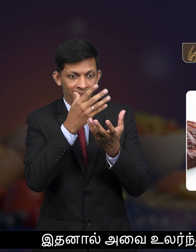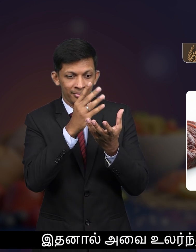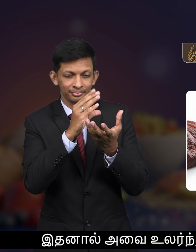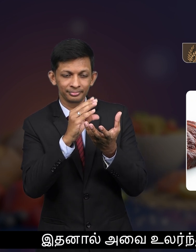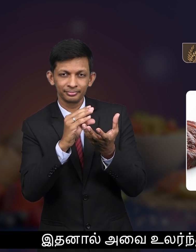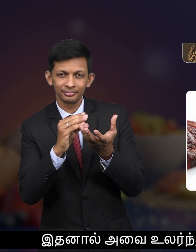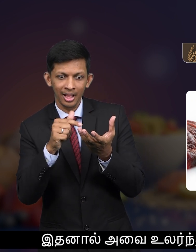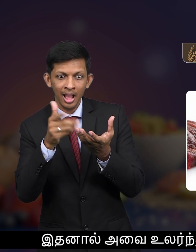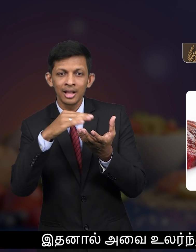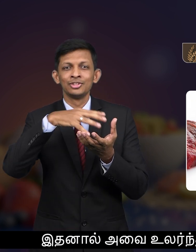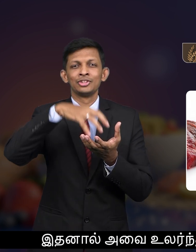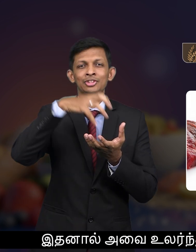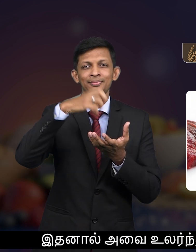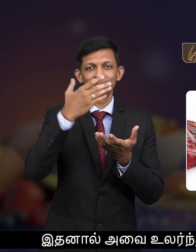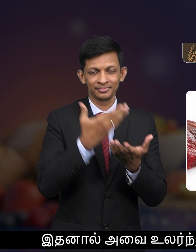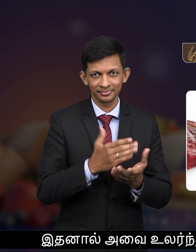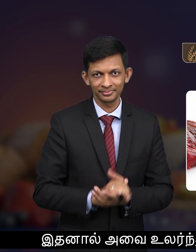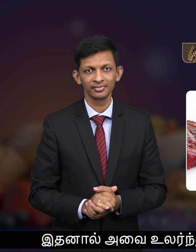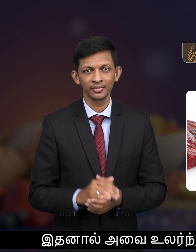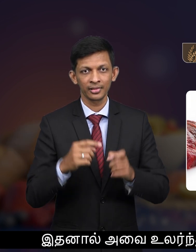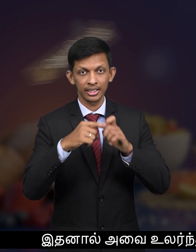உலர்ந்ததாகவும் பழையதாகவும் மாறும்.